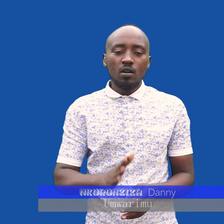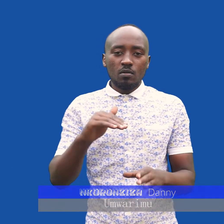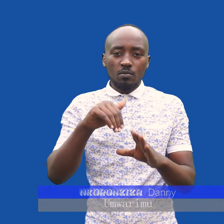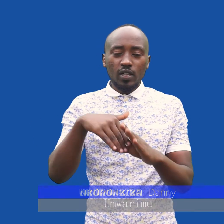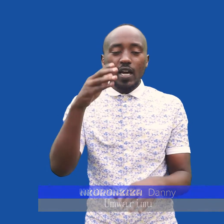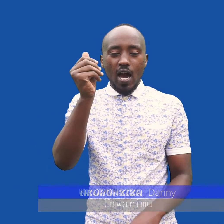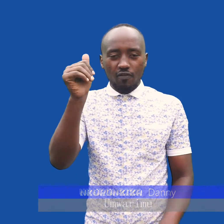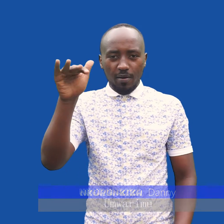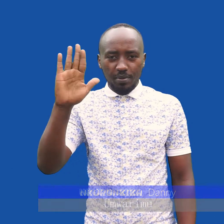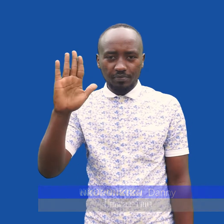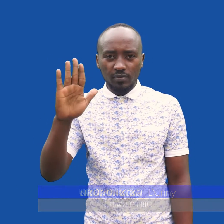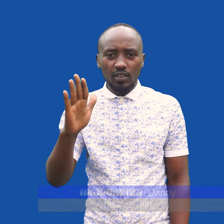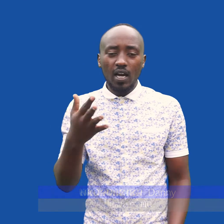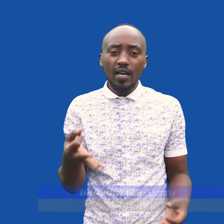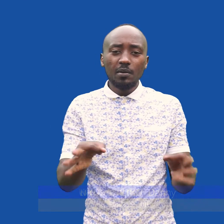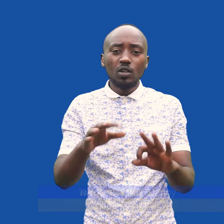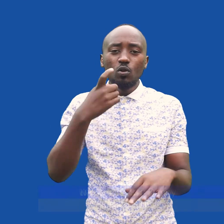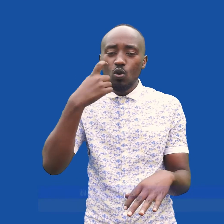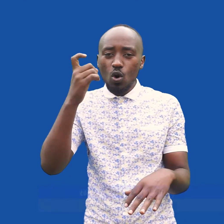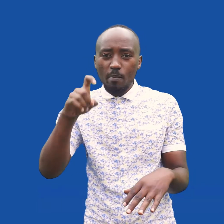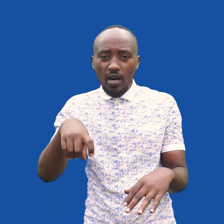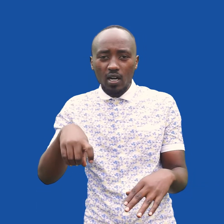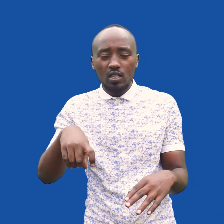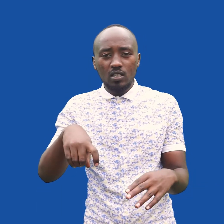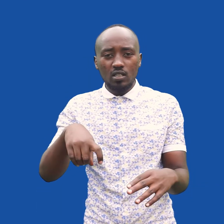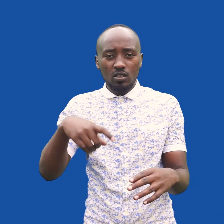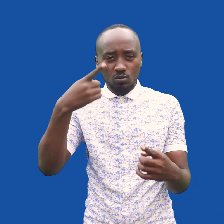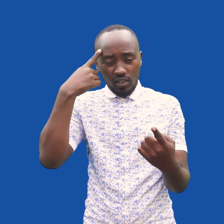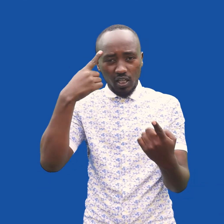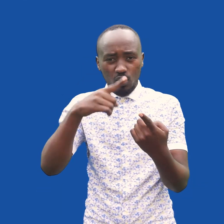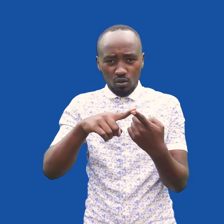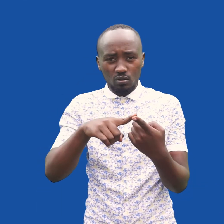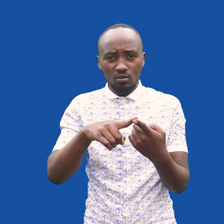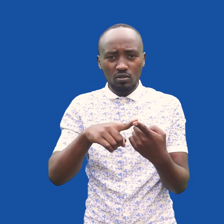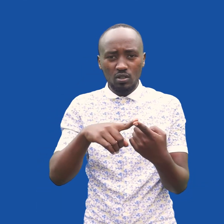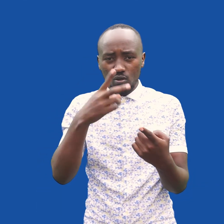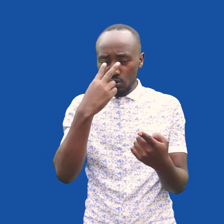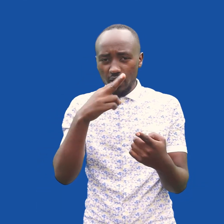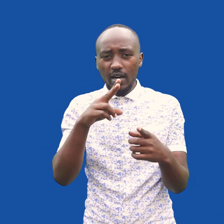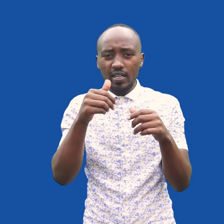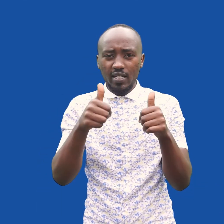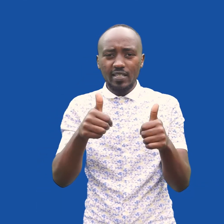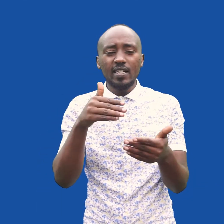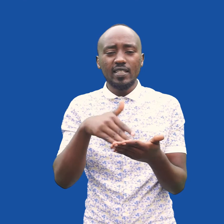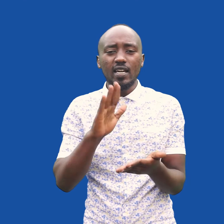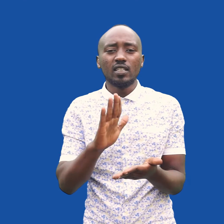Muri alfabi. Haribinu ugomba kitao kurewa neza chana.